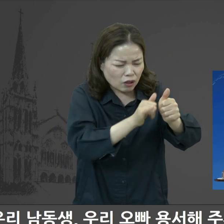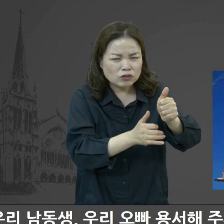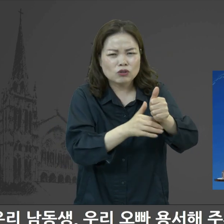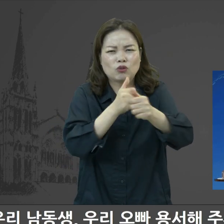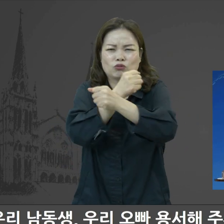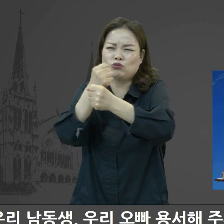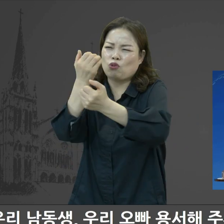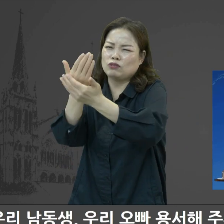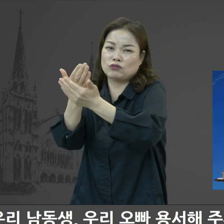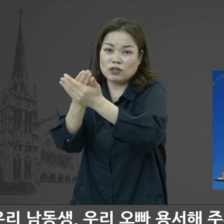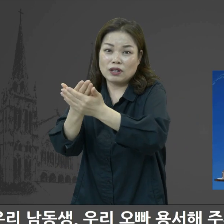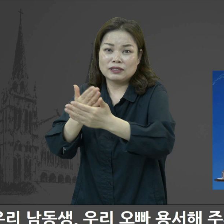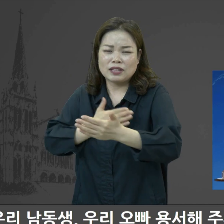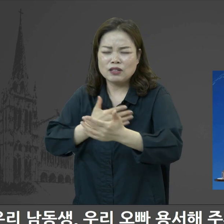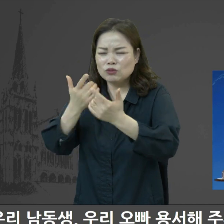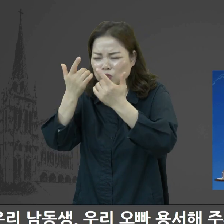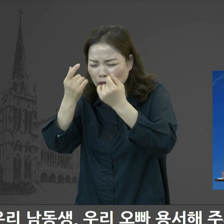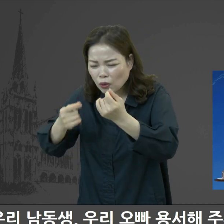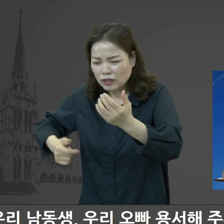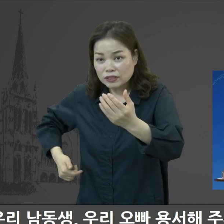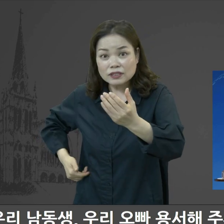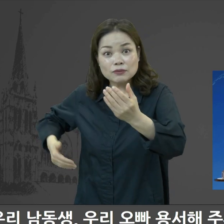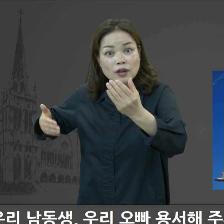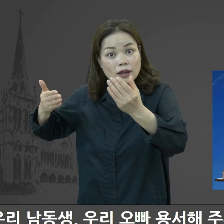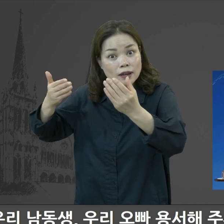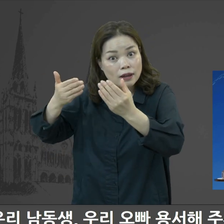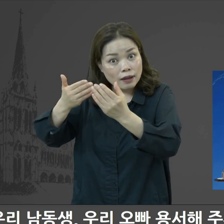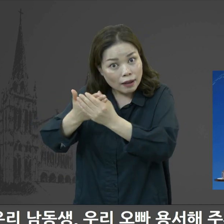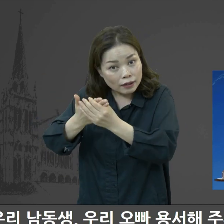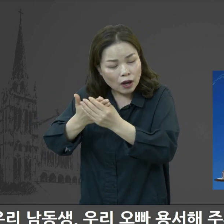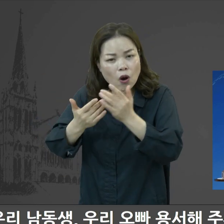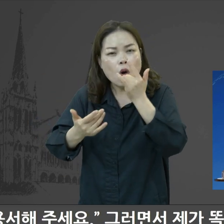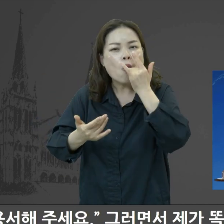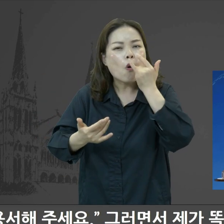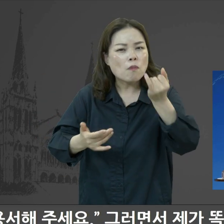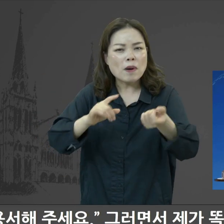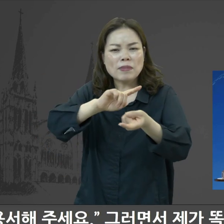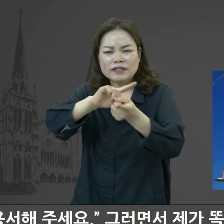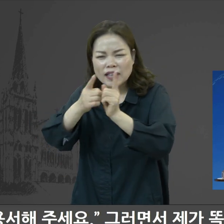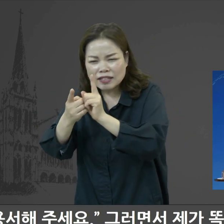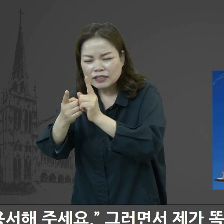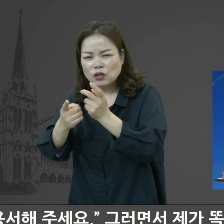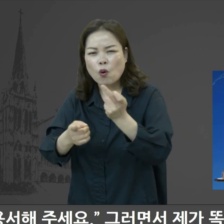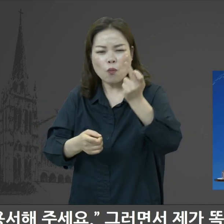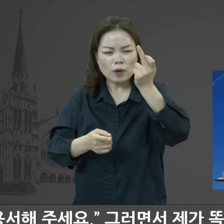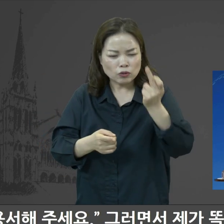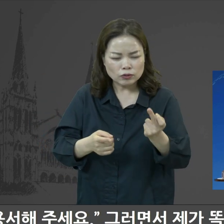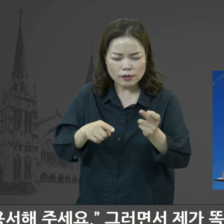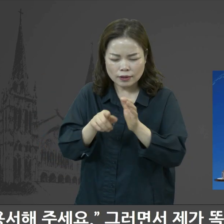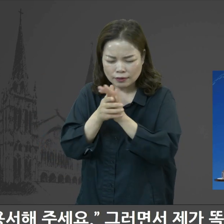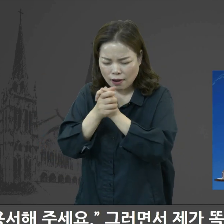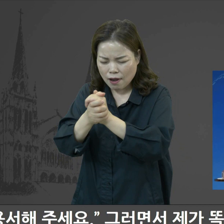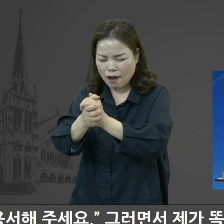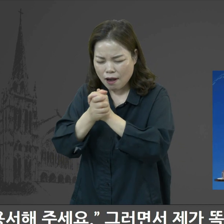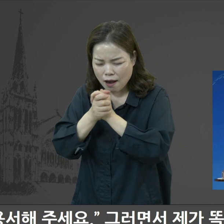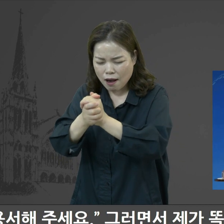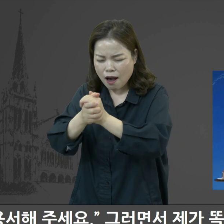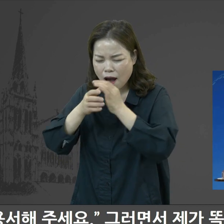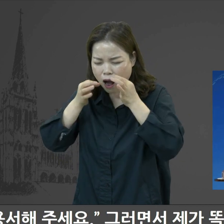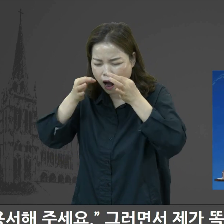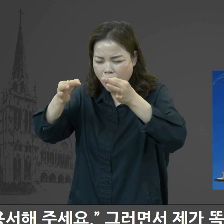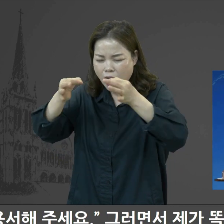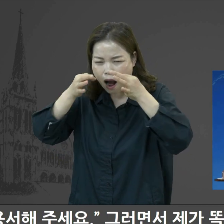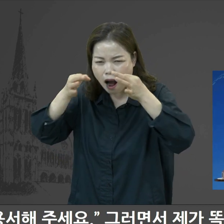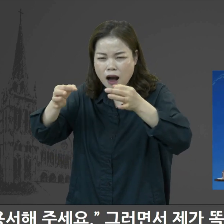주세요. 그러면서 제가 똑같이 회개했던 거 대신요, 엄마 아빠 우리 남동생 우리 오빠 기도하면서요,